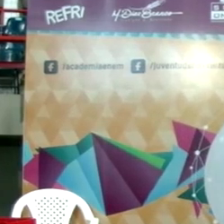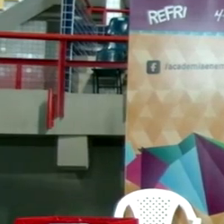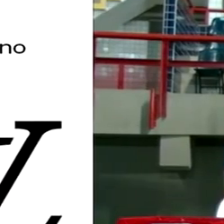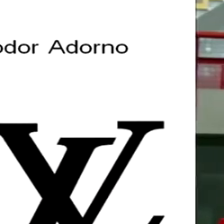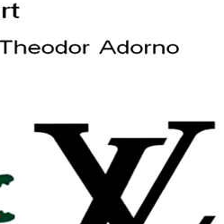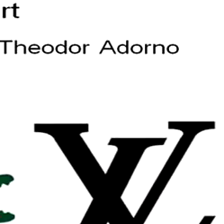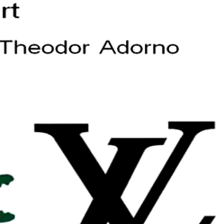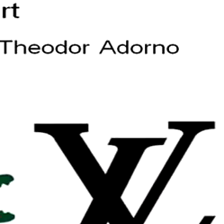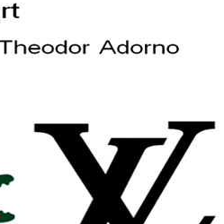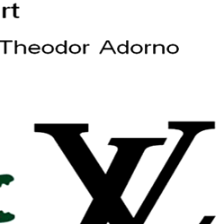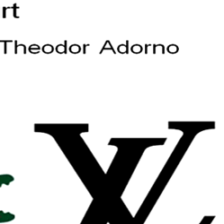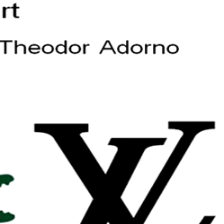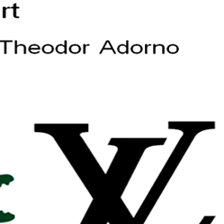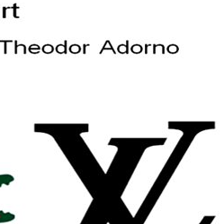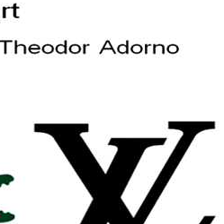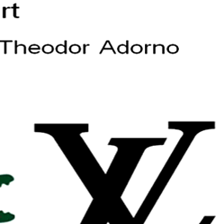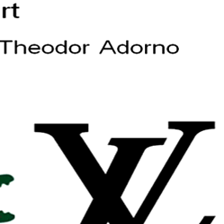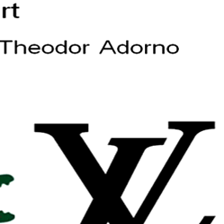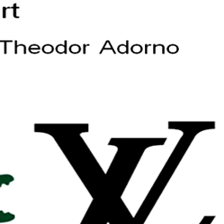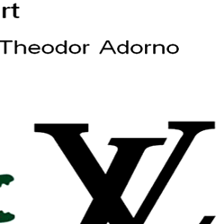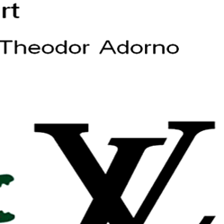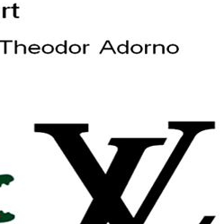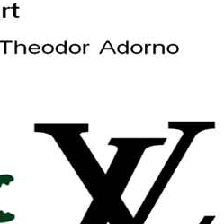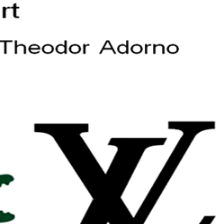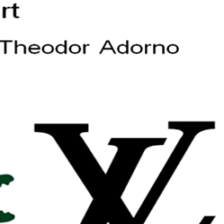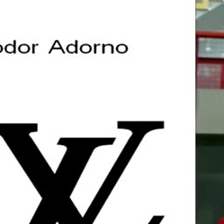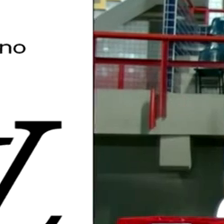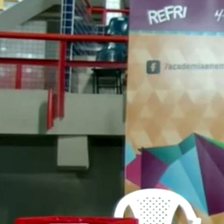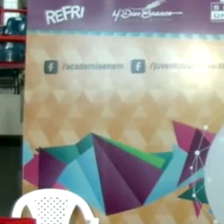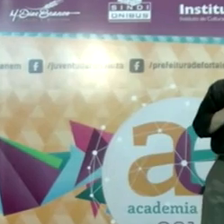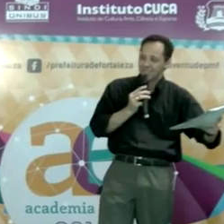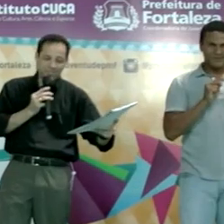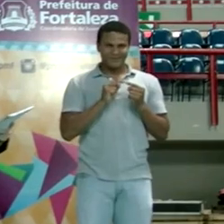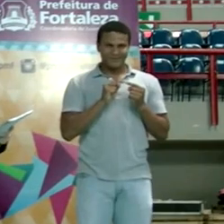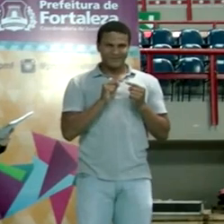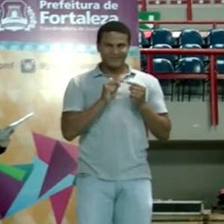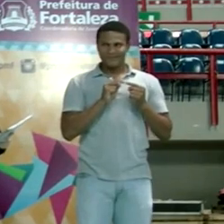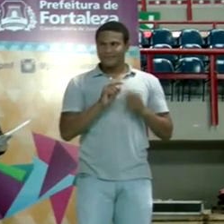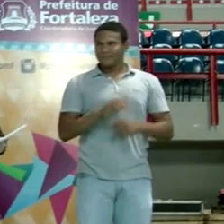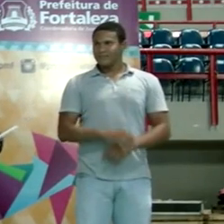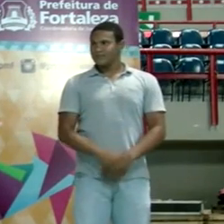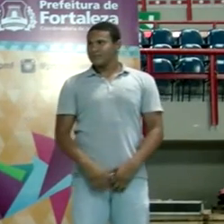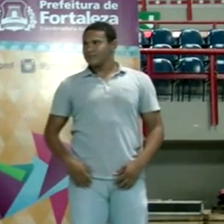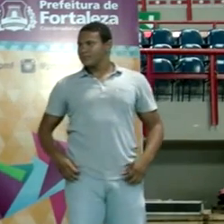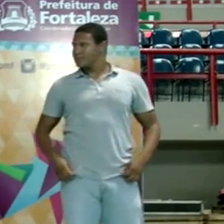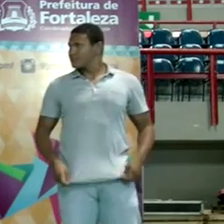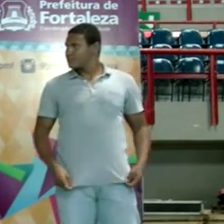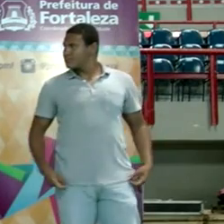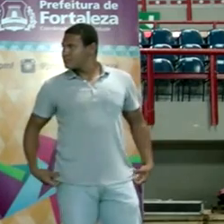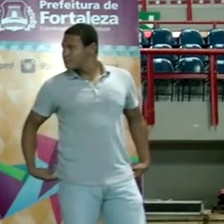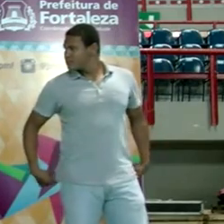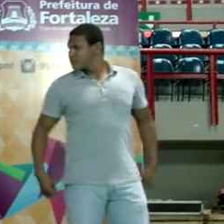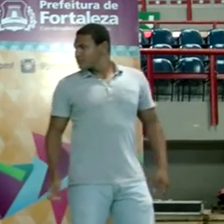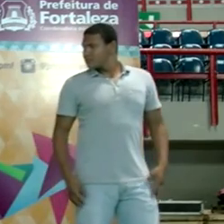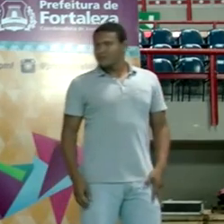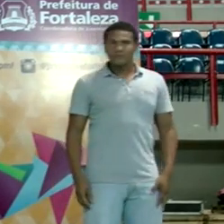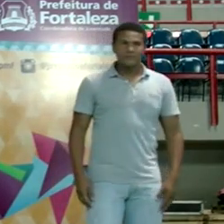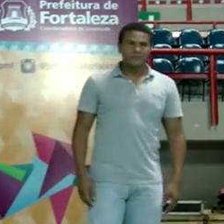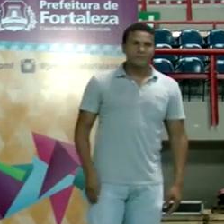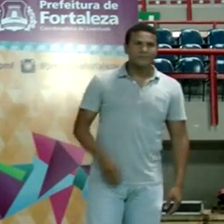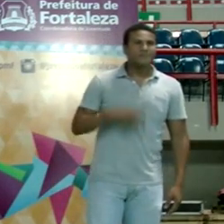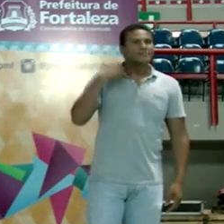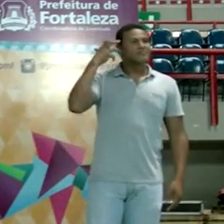com a letra A de amor. Olha aí, coisa romântica. Nothing gonna change my love for you.